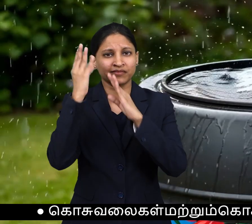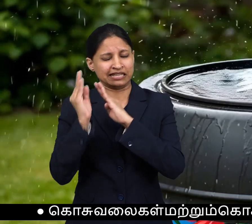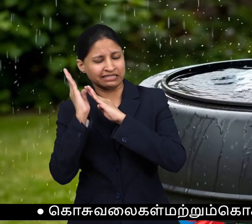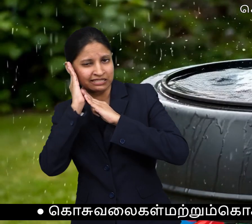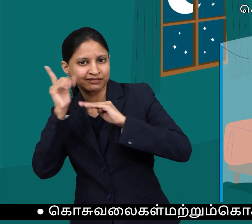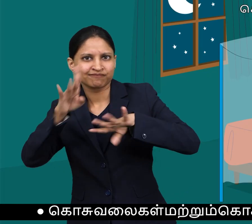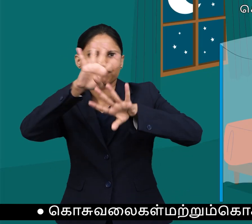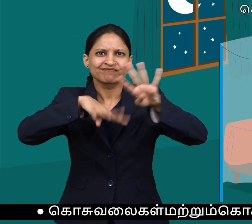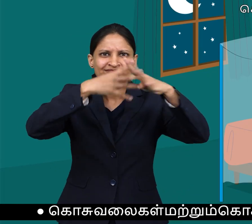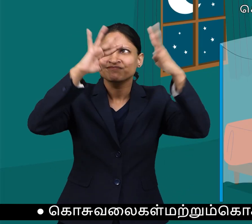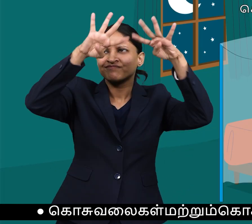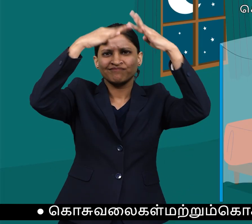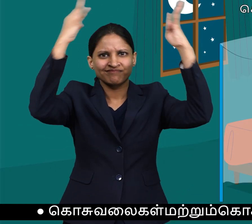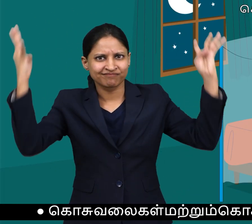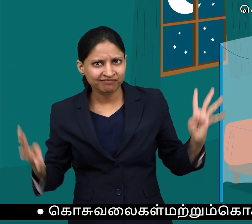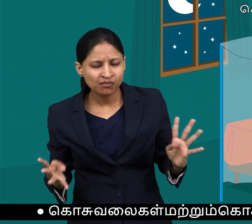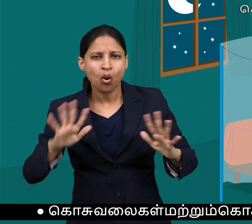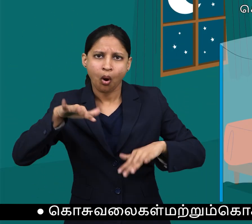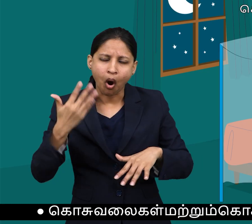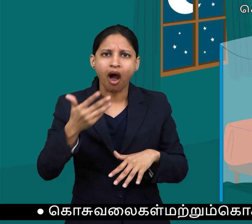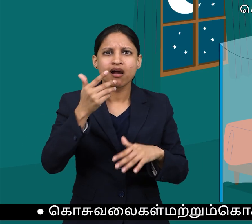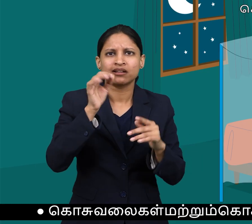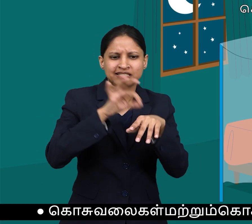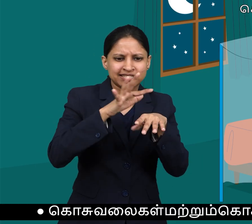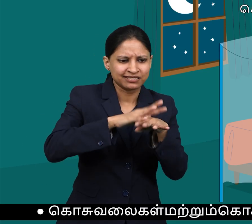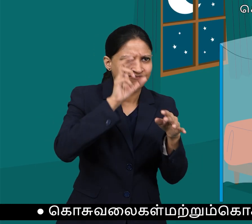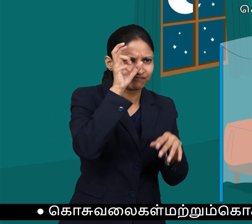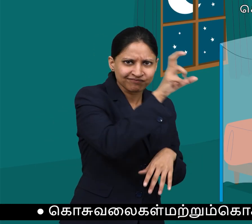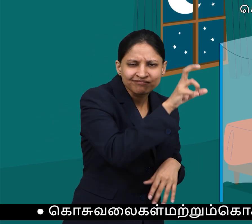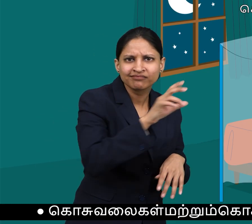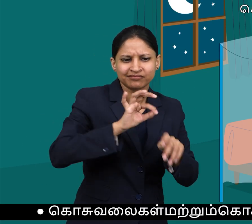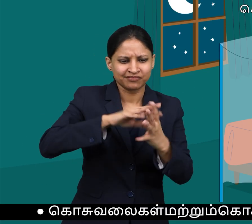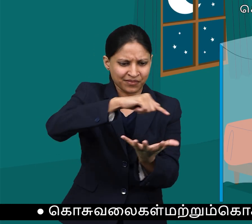கொசு வலைகள் மற்றும் கொசு விரட்டிகளை பயன்படுத்துங்கள்.